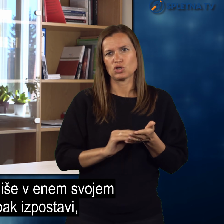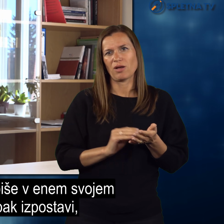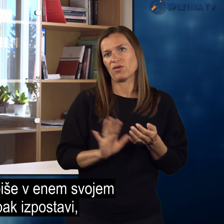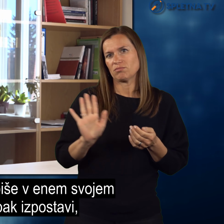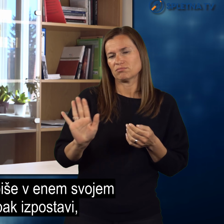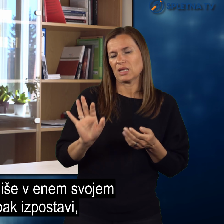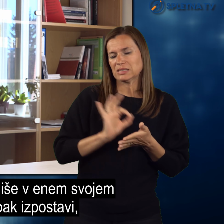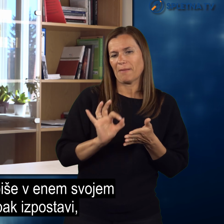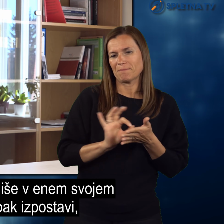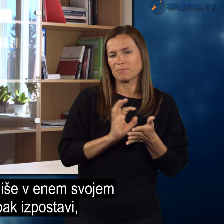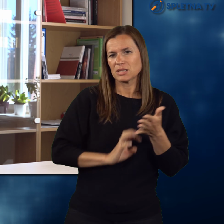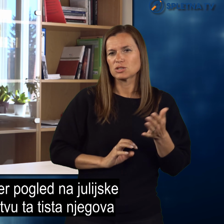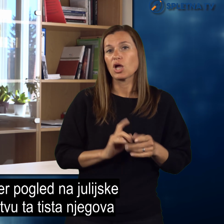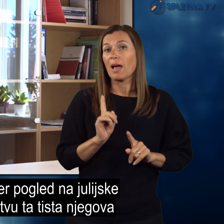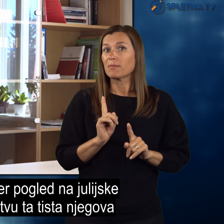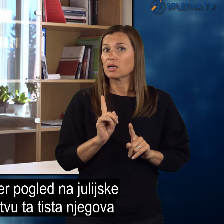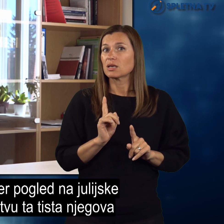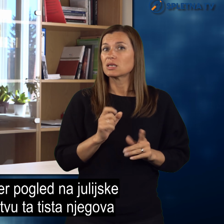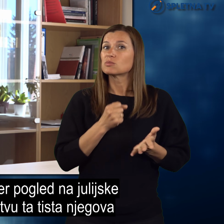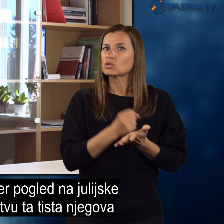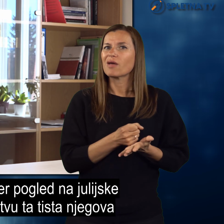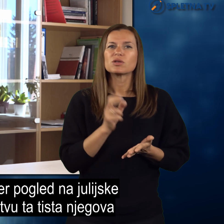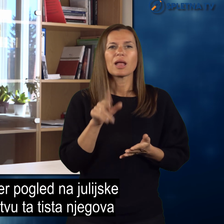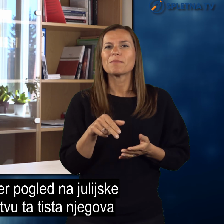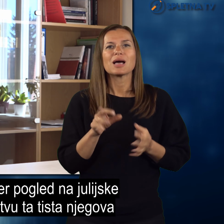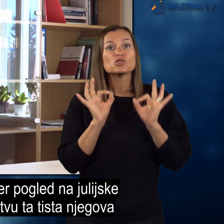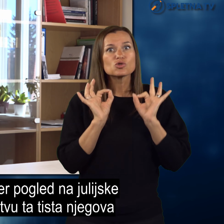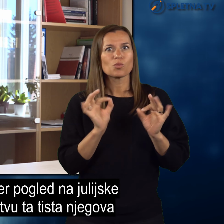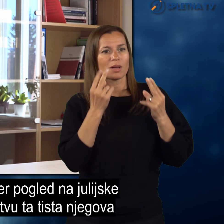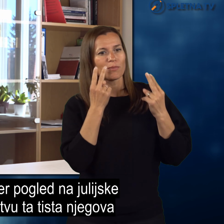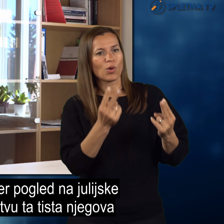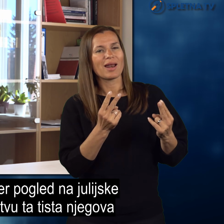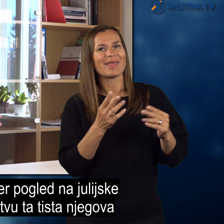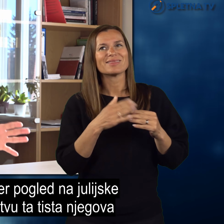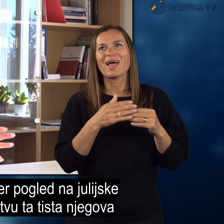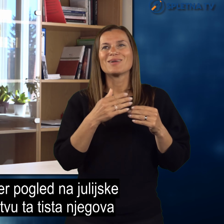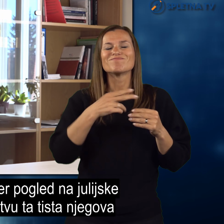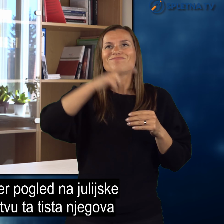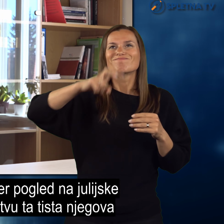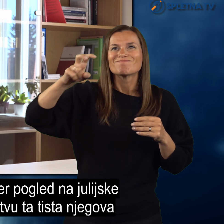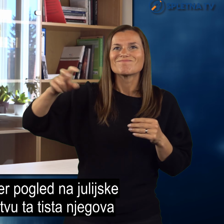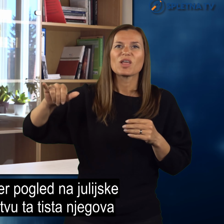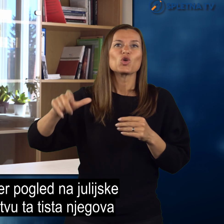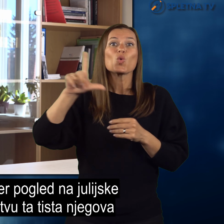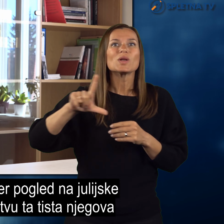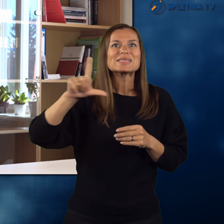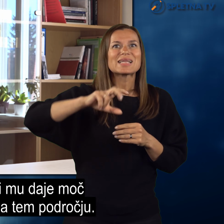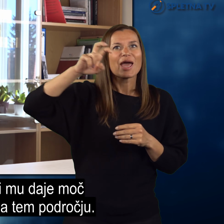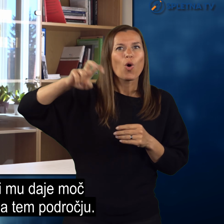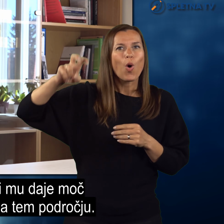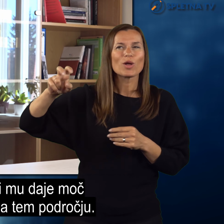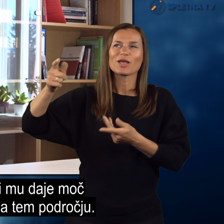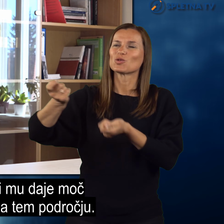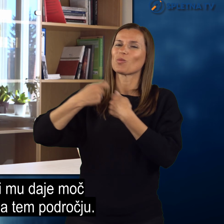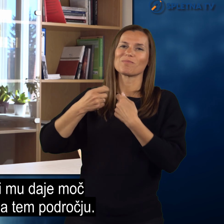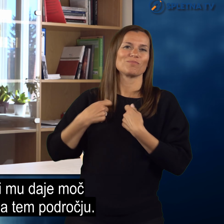v enem svojem zapisu, ampak izpostavi, da ima pa res super pogled na Julijske Alpe in da je v bistvu ta tista njegova motivacija,